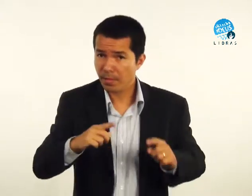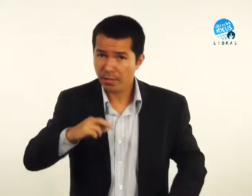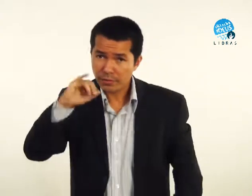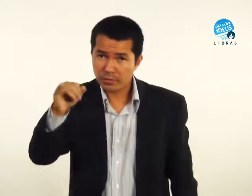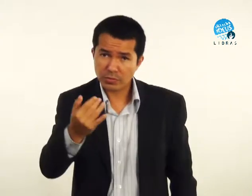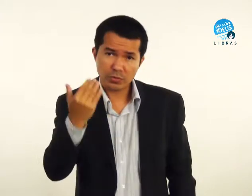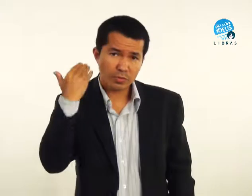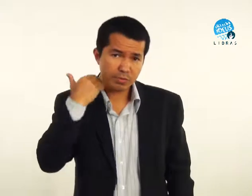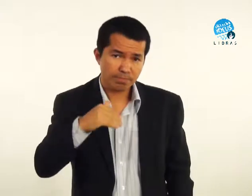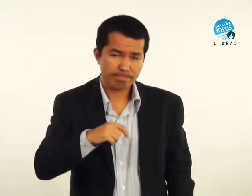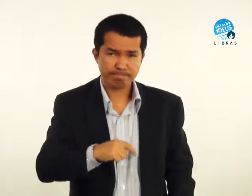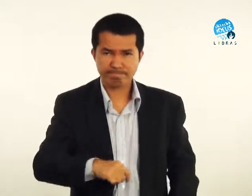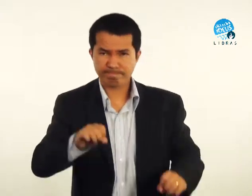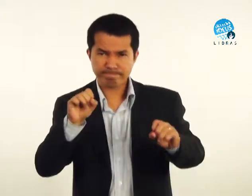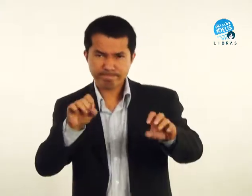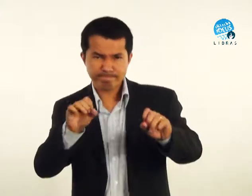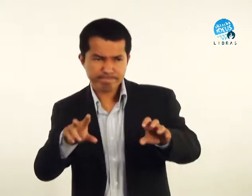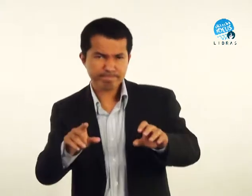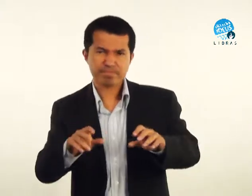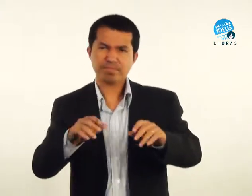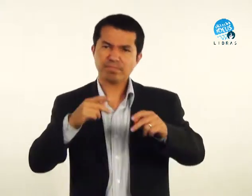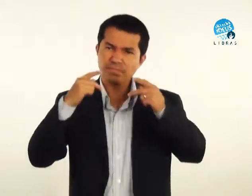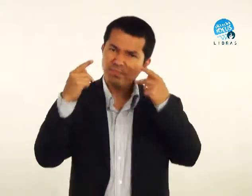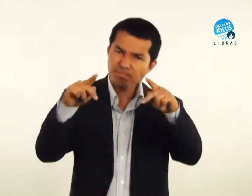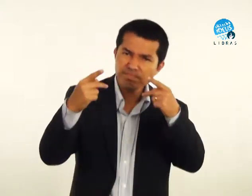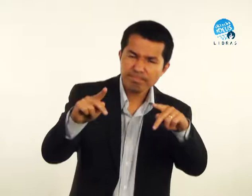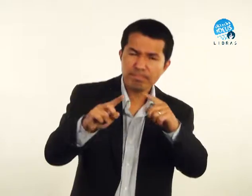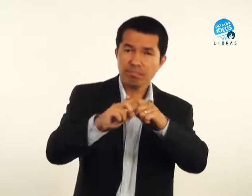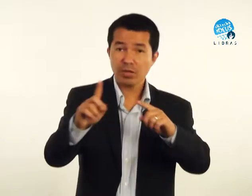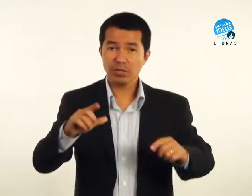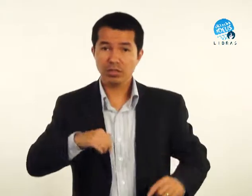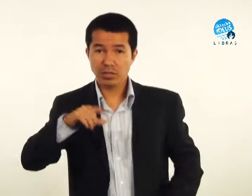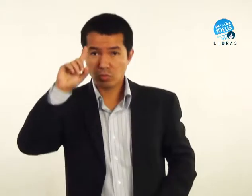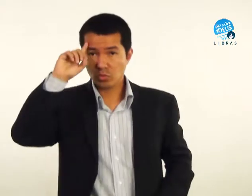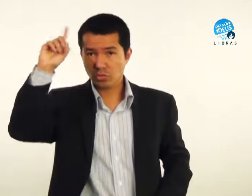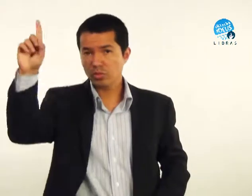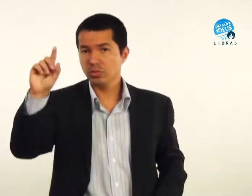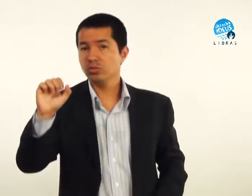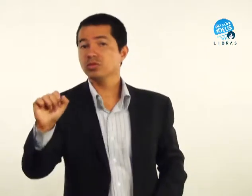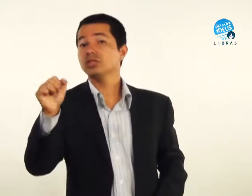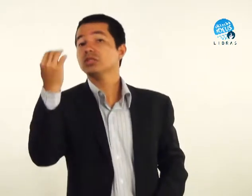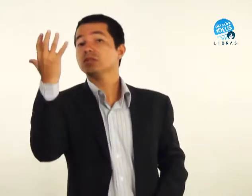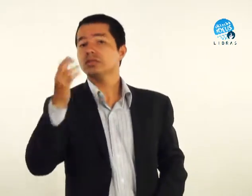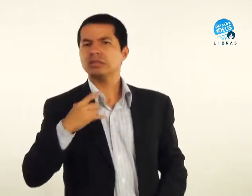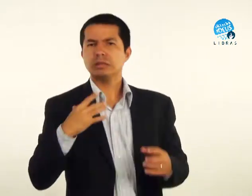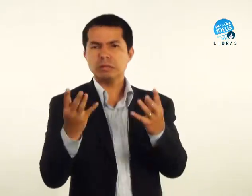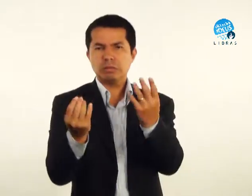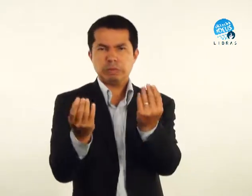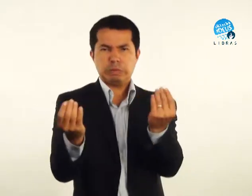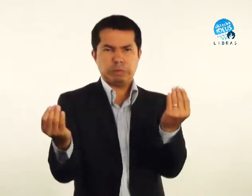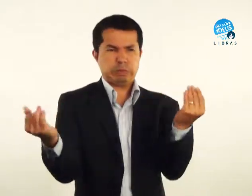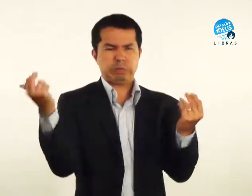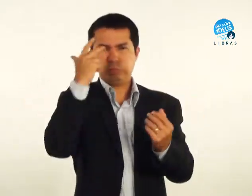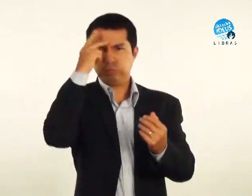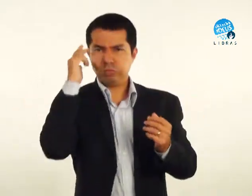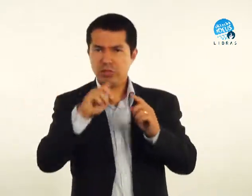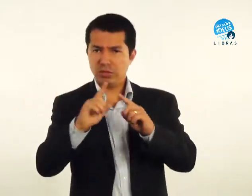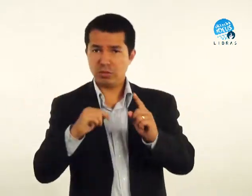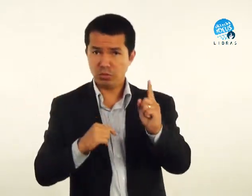pregando, preparando o caminho da vinda desse Messias, quando um dia aparece uma pessoa para ele. E essa pessoa